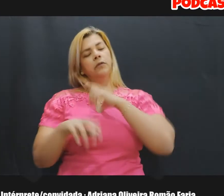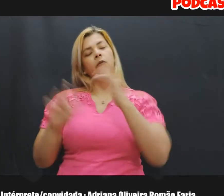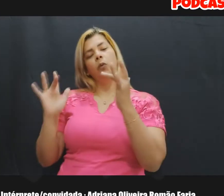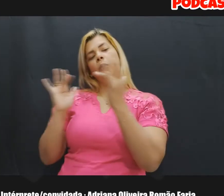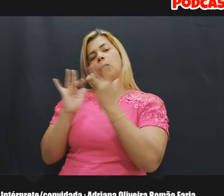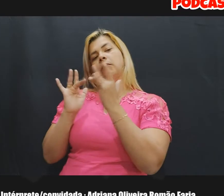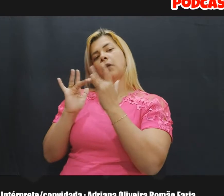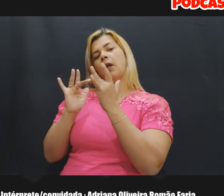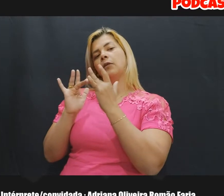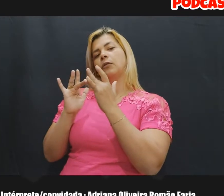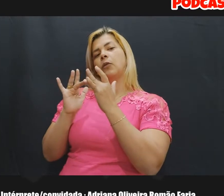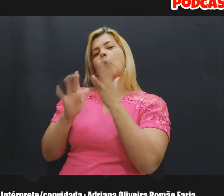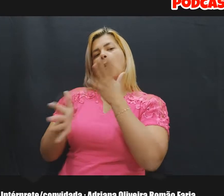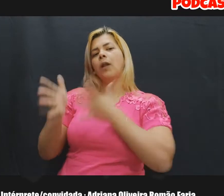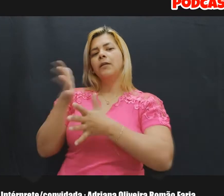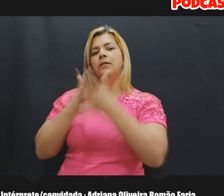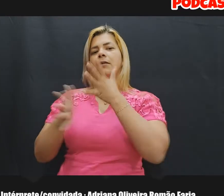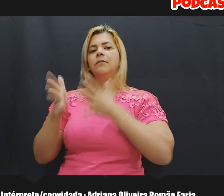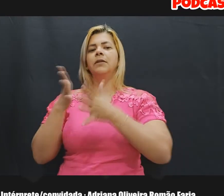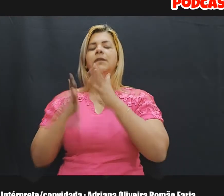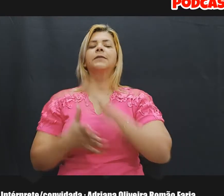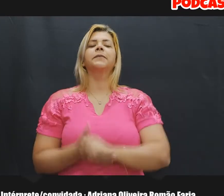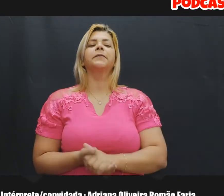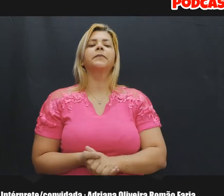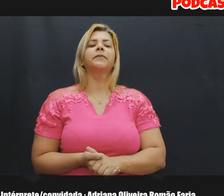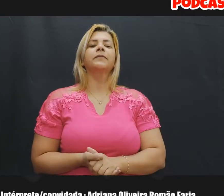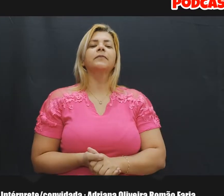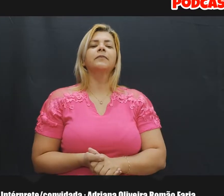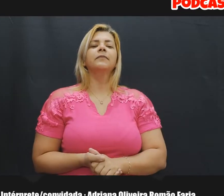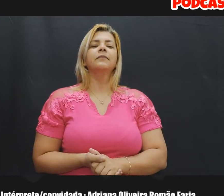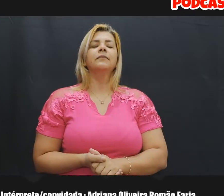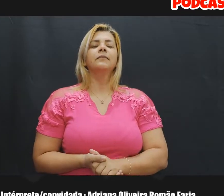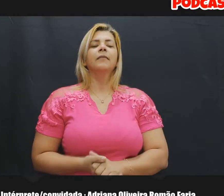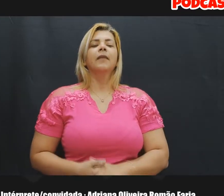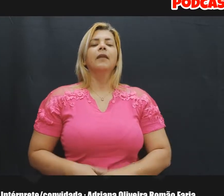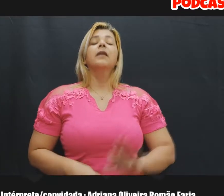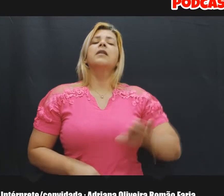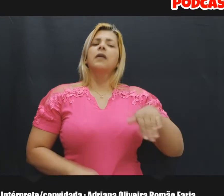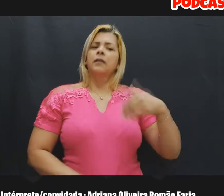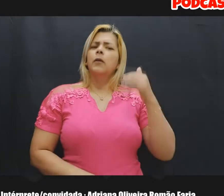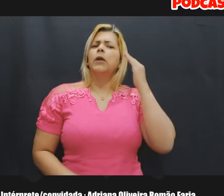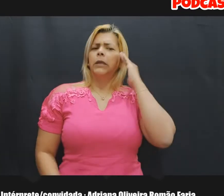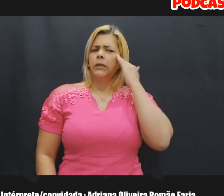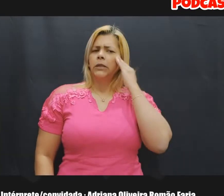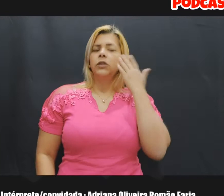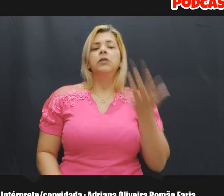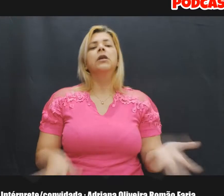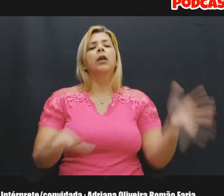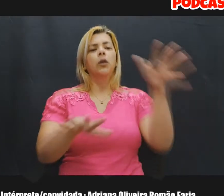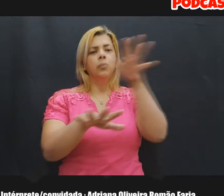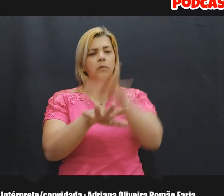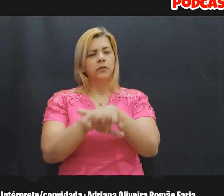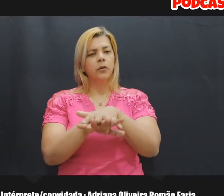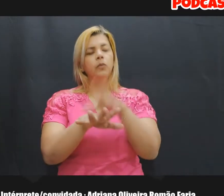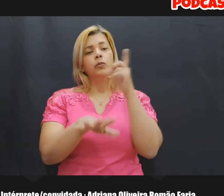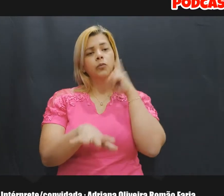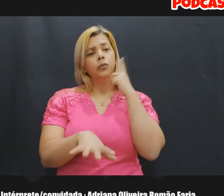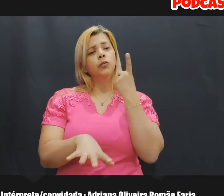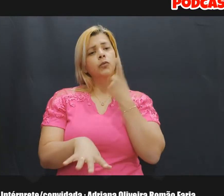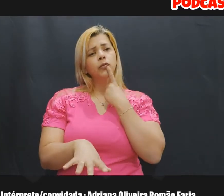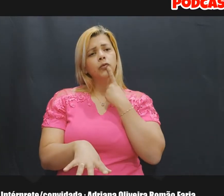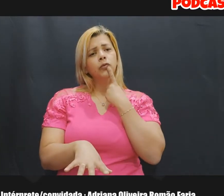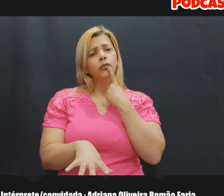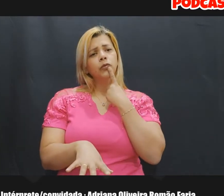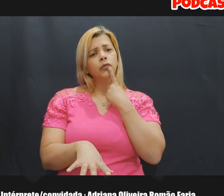contato com a Libras. E eu entendi que a inclusão social dos surdos